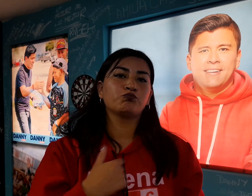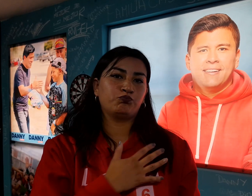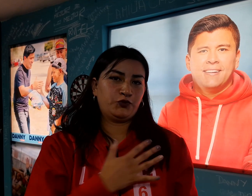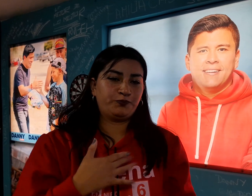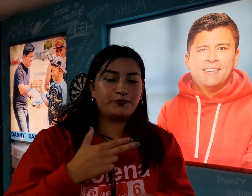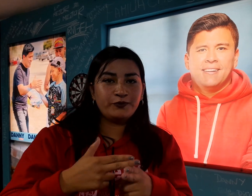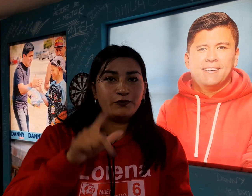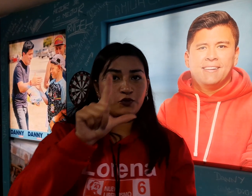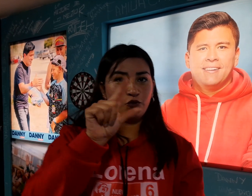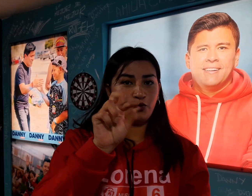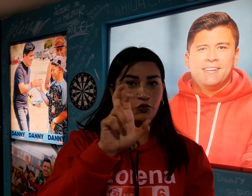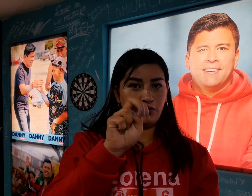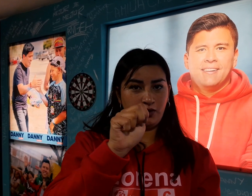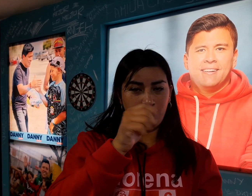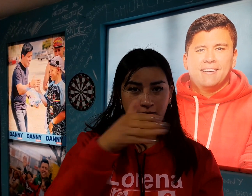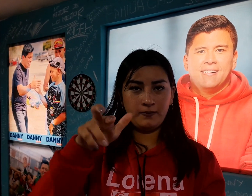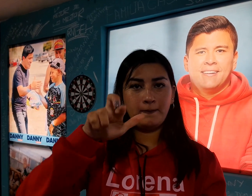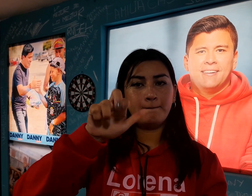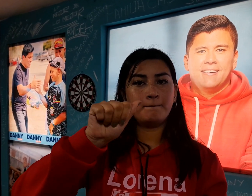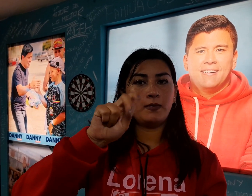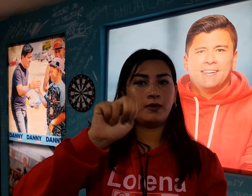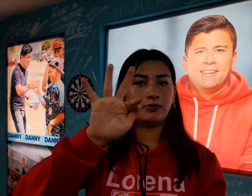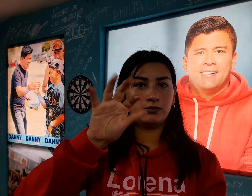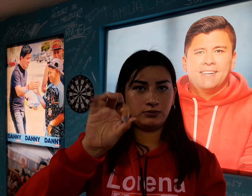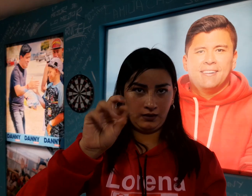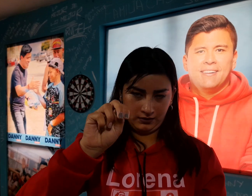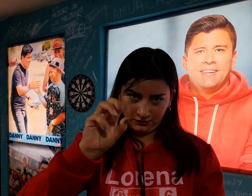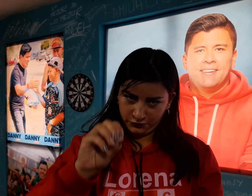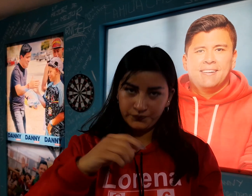Bueno, me presento. Mi nombre es Lorena Pantano.